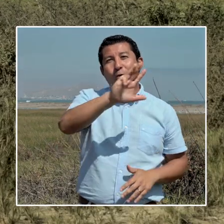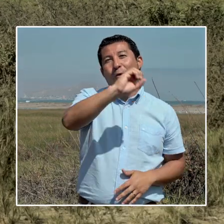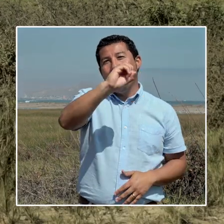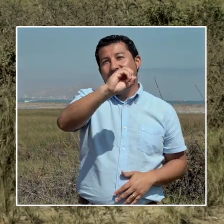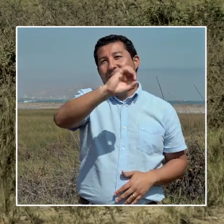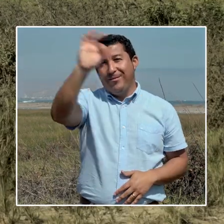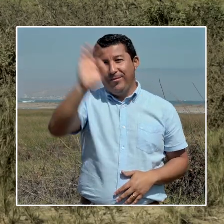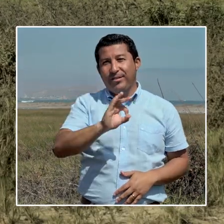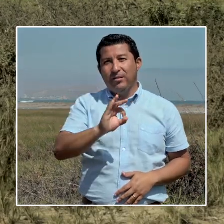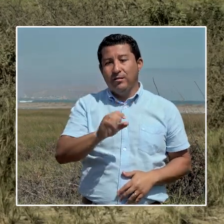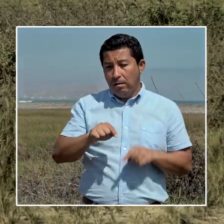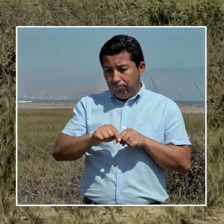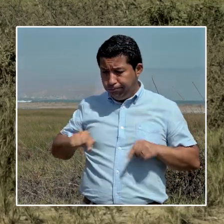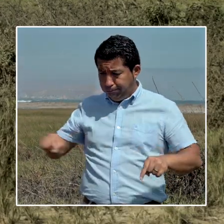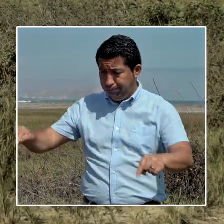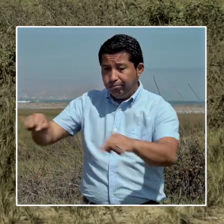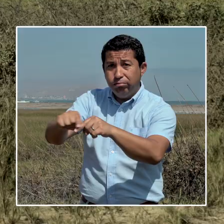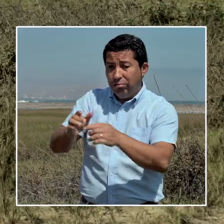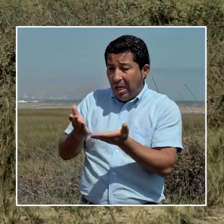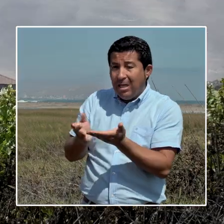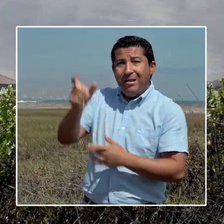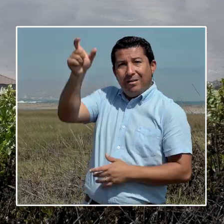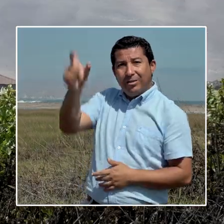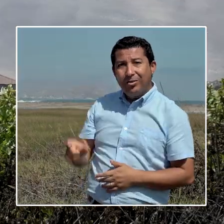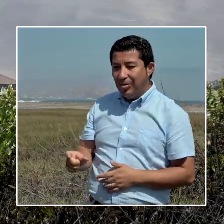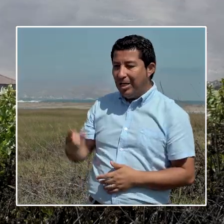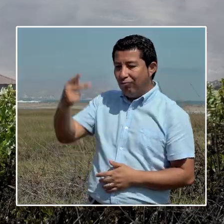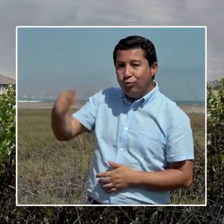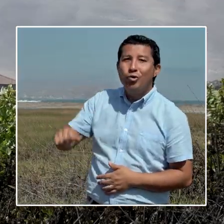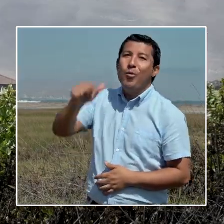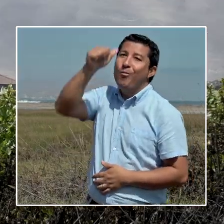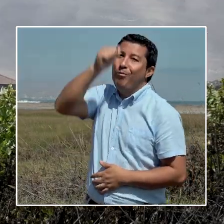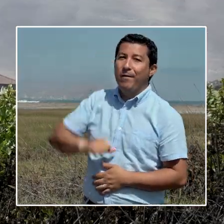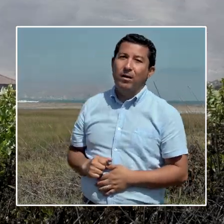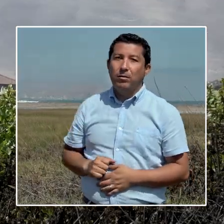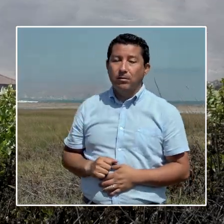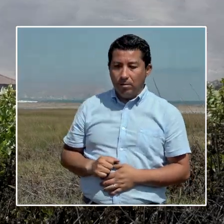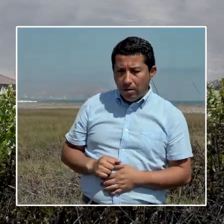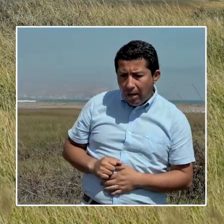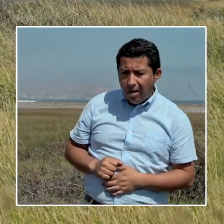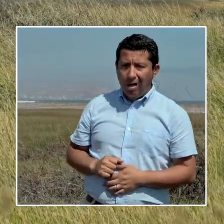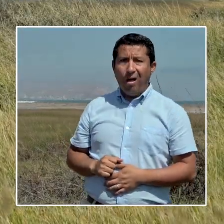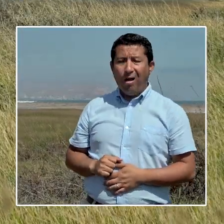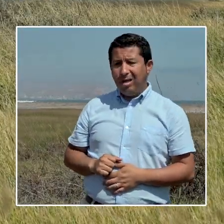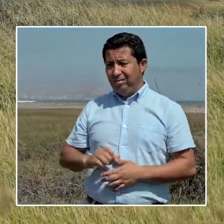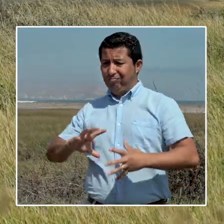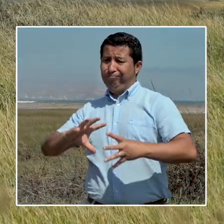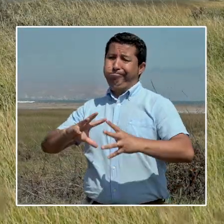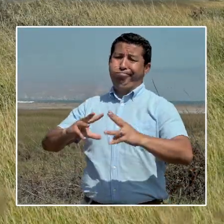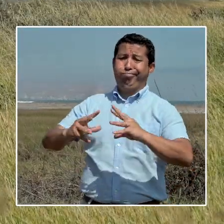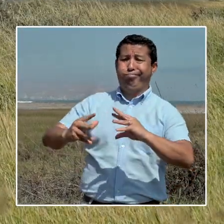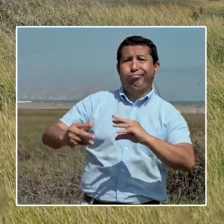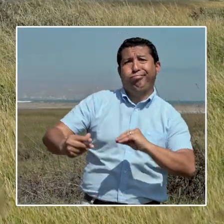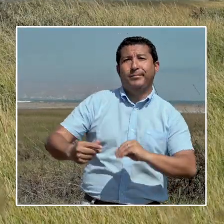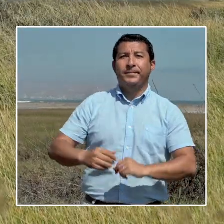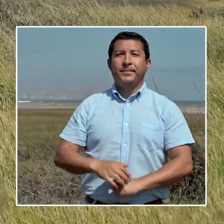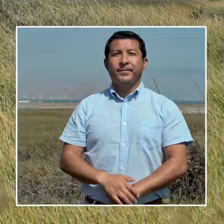el resto del territorio es propiedad privada y cada vez es más evidente su deterioro